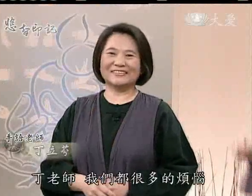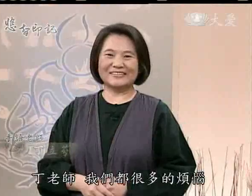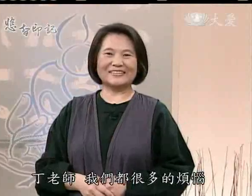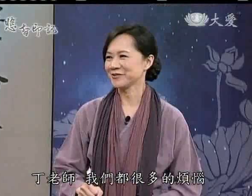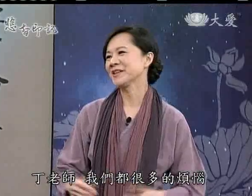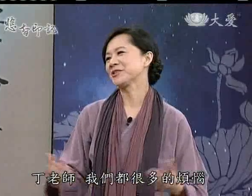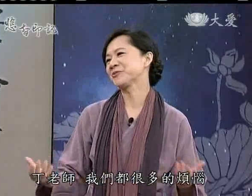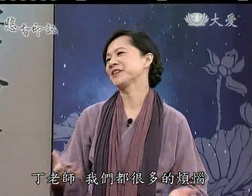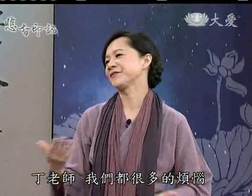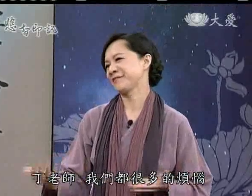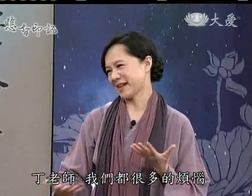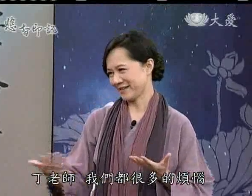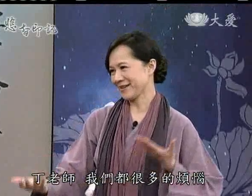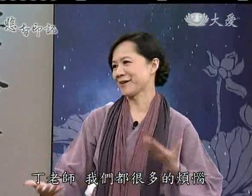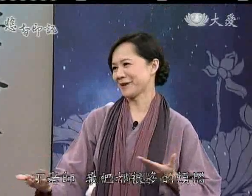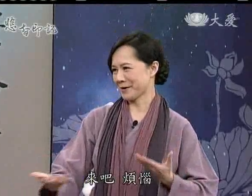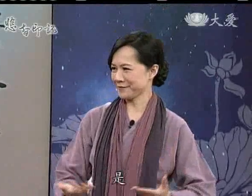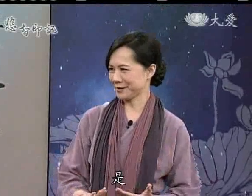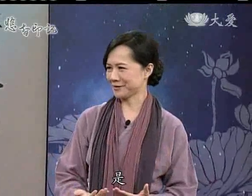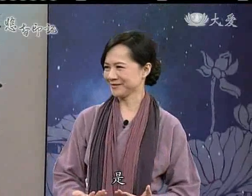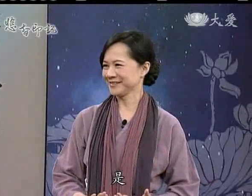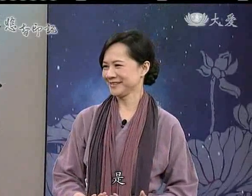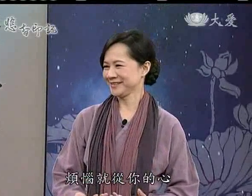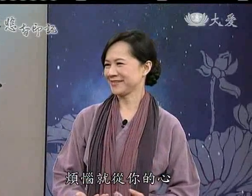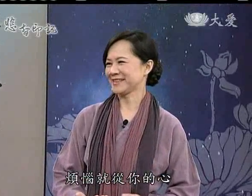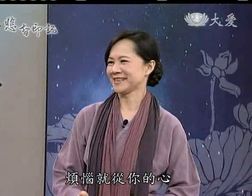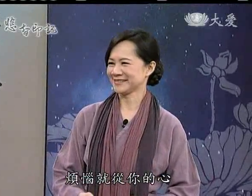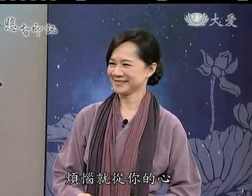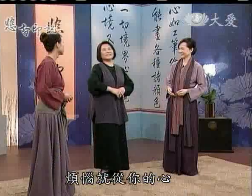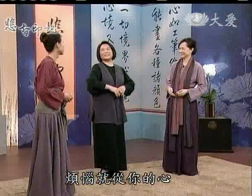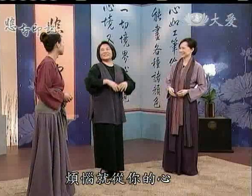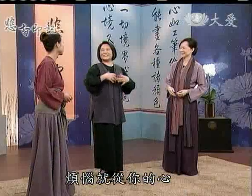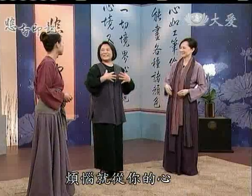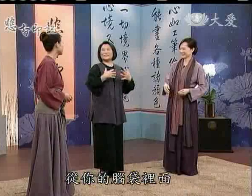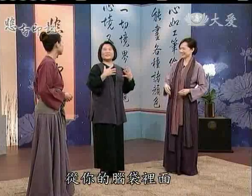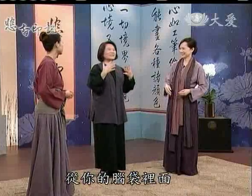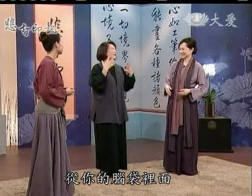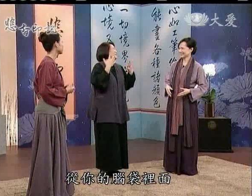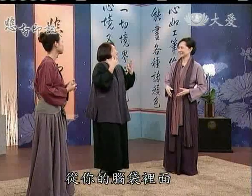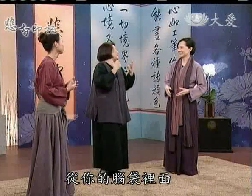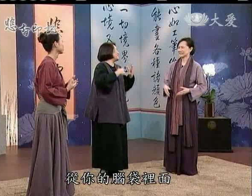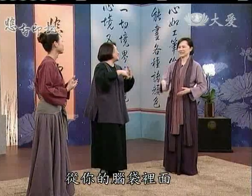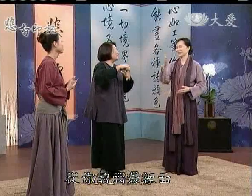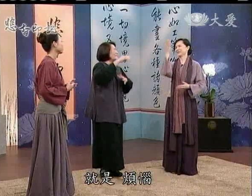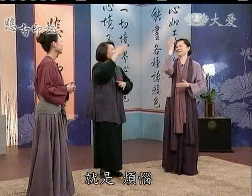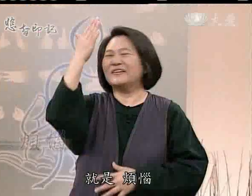老师，我们的很多的烦恼，来吧，烦恼， 烦恼就从你的心，从你的脑。脑袋里面 就是